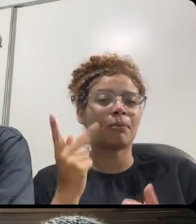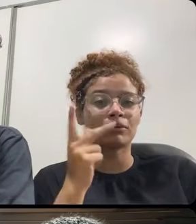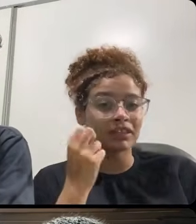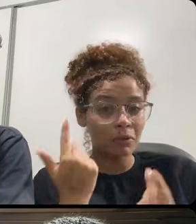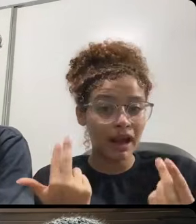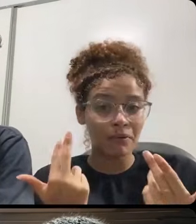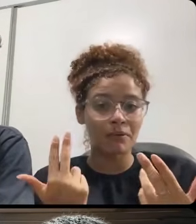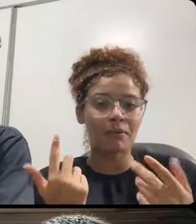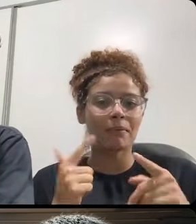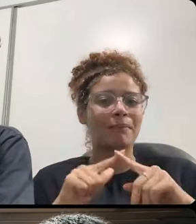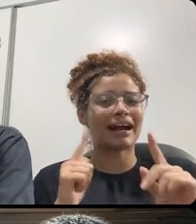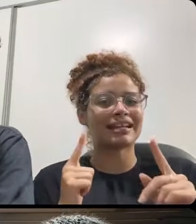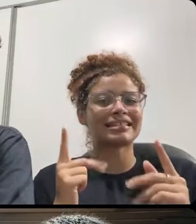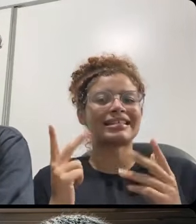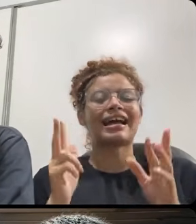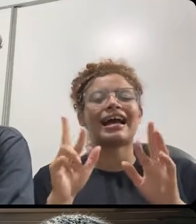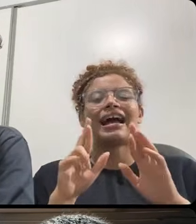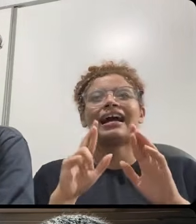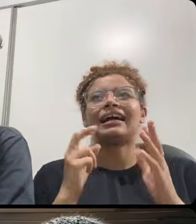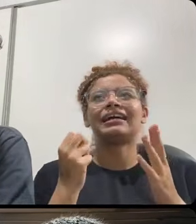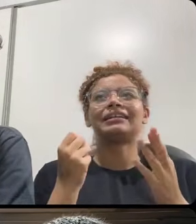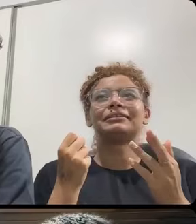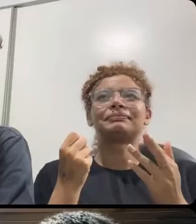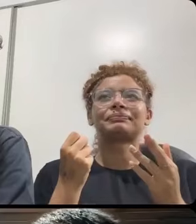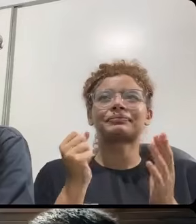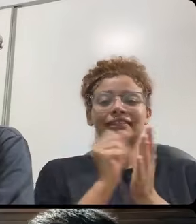colorir. Ponto igual, mas